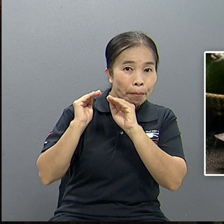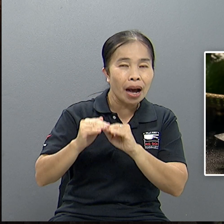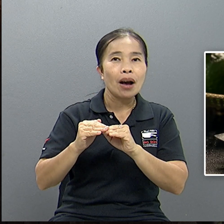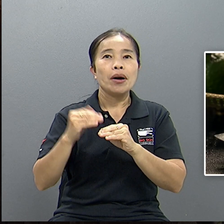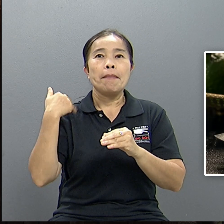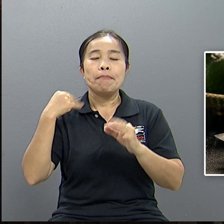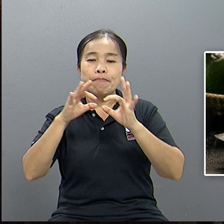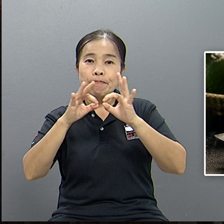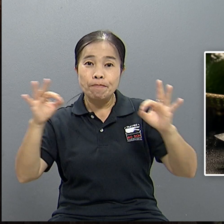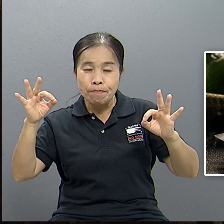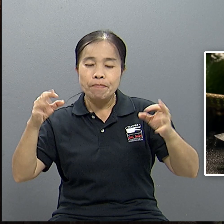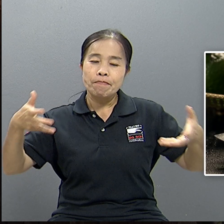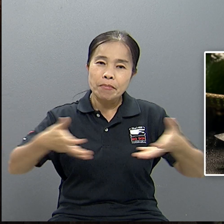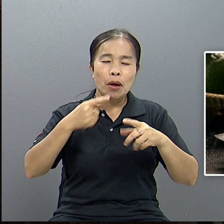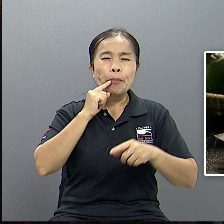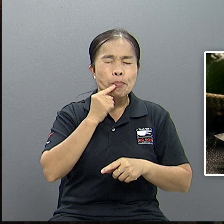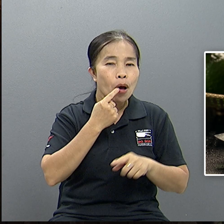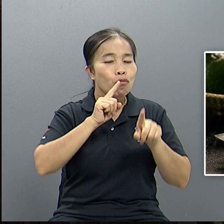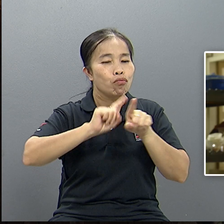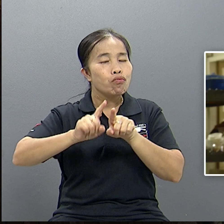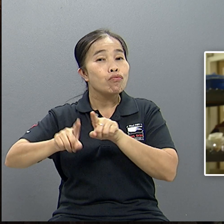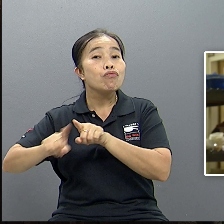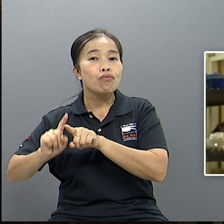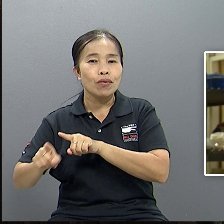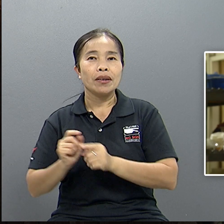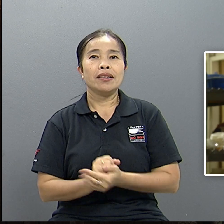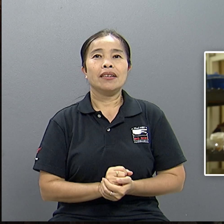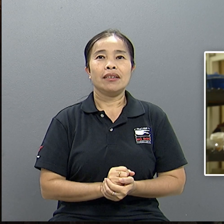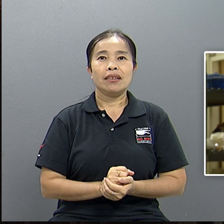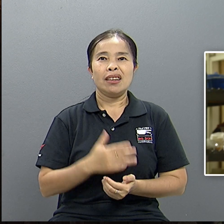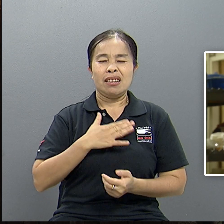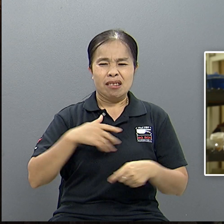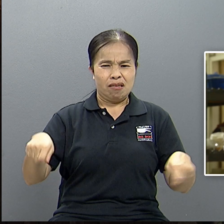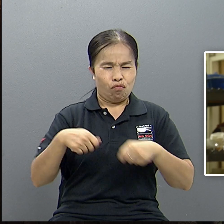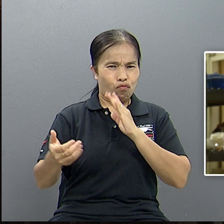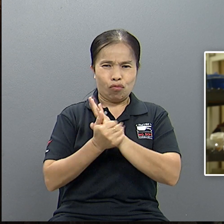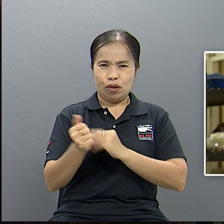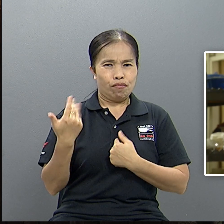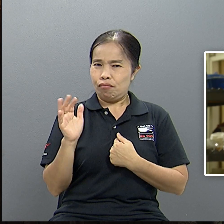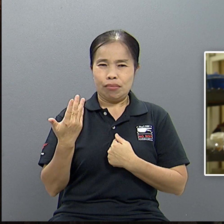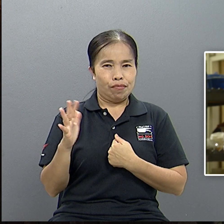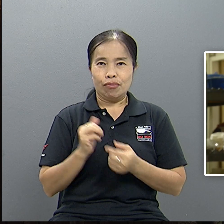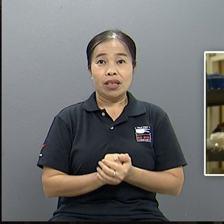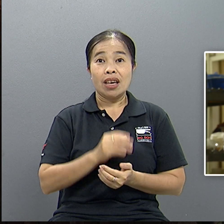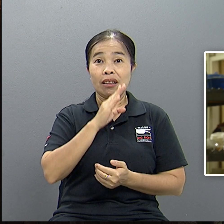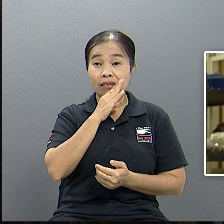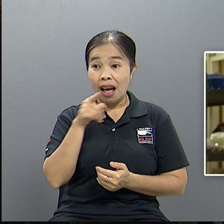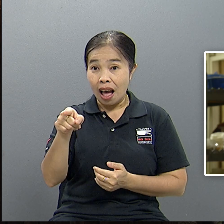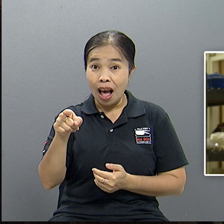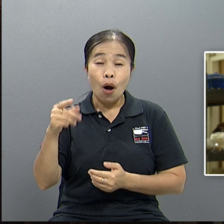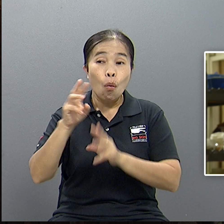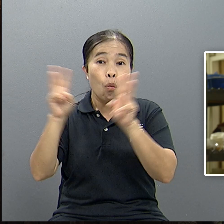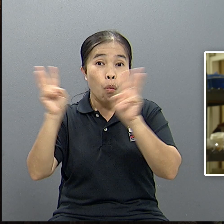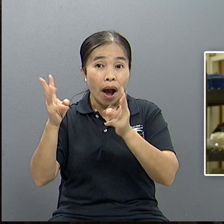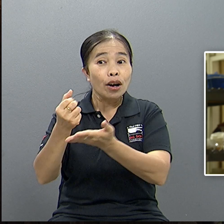อบเปรี้ยวไม่เหมือนกันเลยนะคะ ฉันทำอาหารไม่ค่อยเก่งถ้าแม่อ่อนมีเวลาว่าง